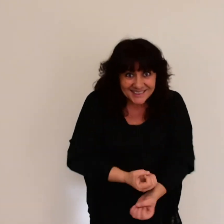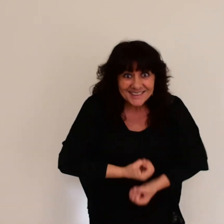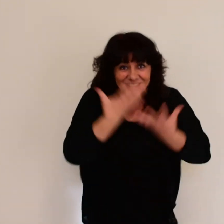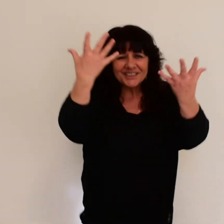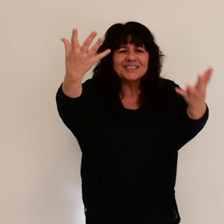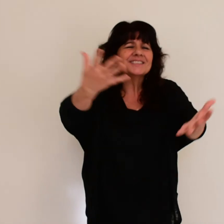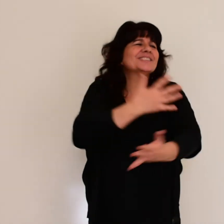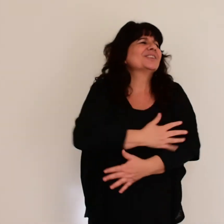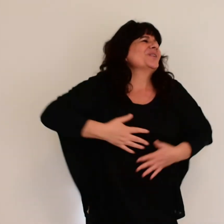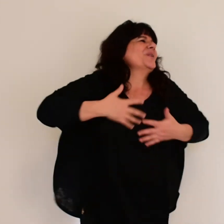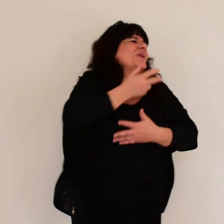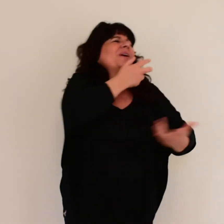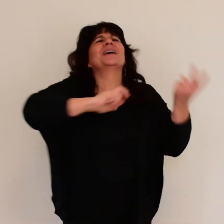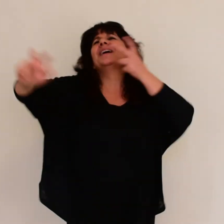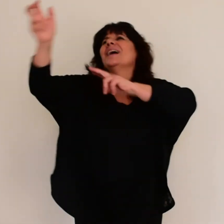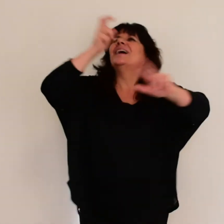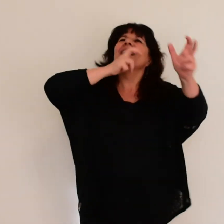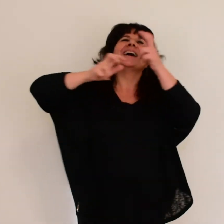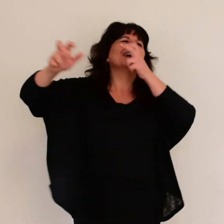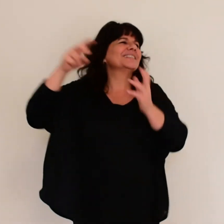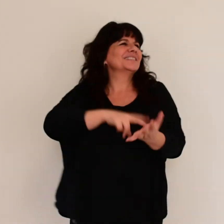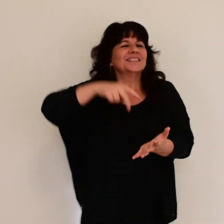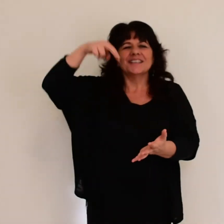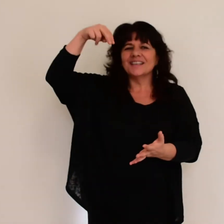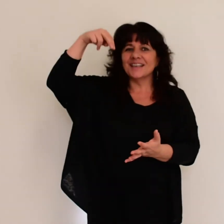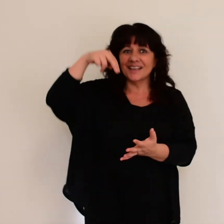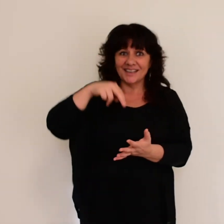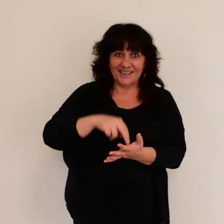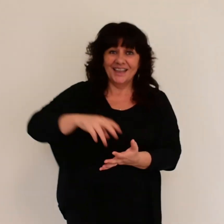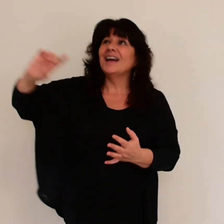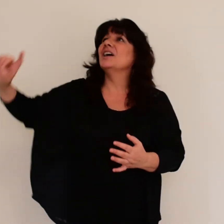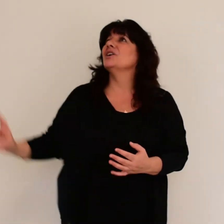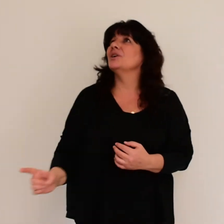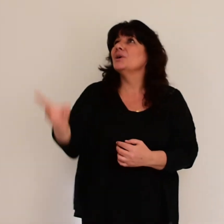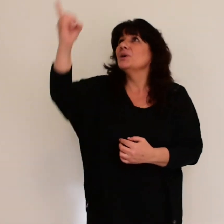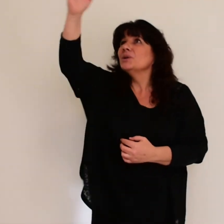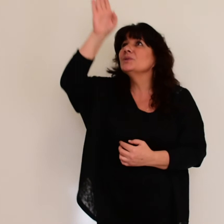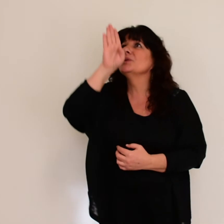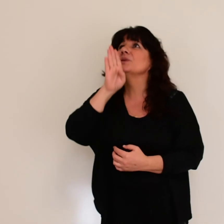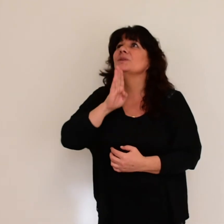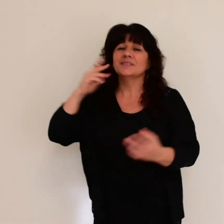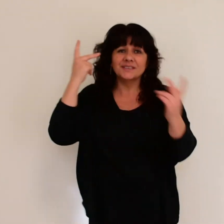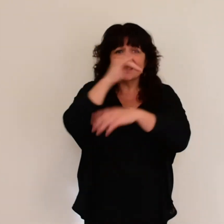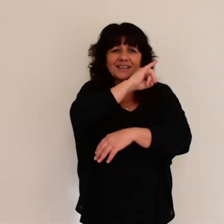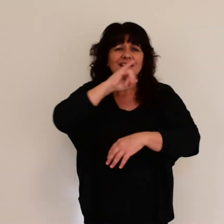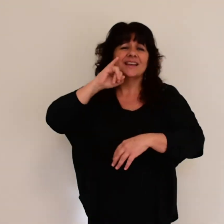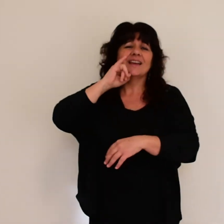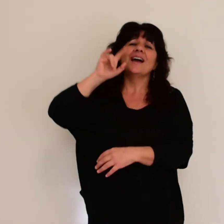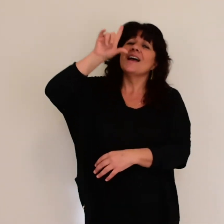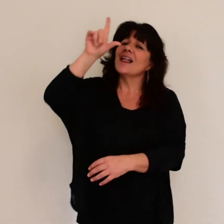Jubilez, criez de joie, car il est grand au milieu de